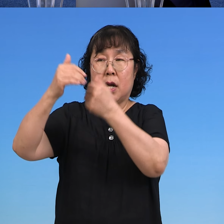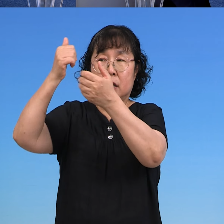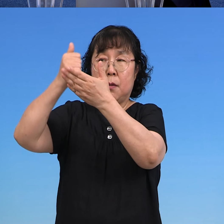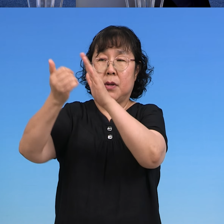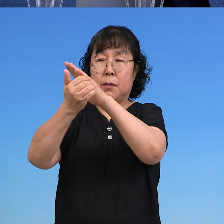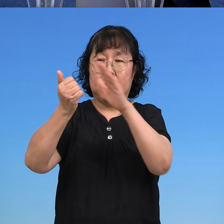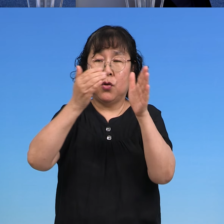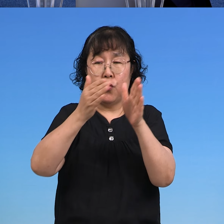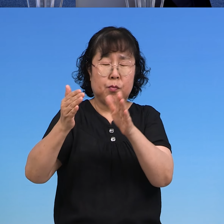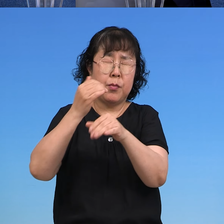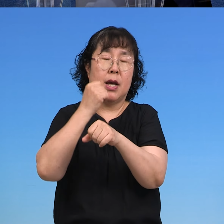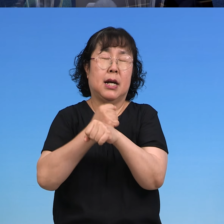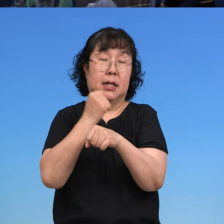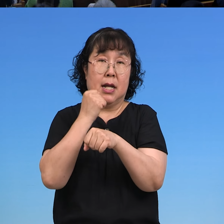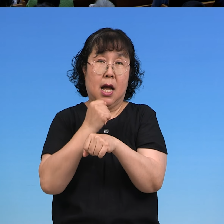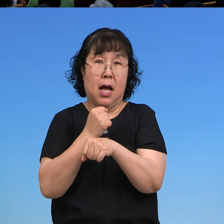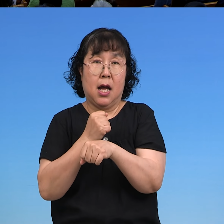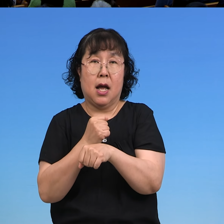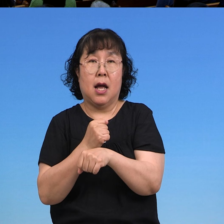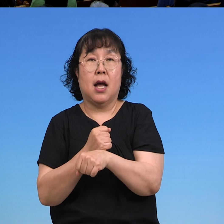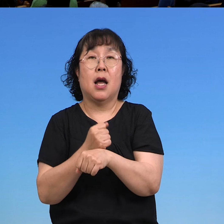주가 일하시네,